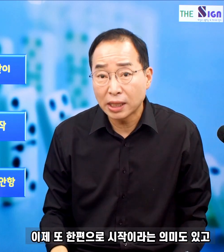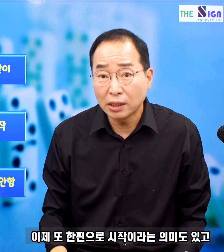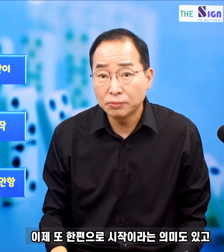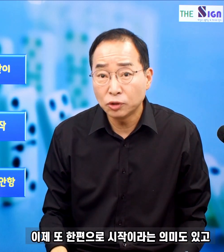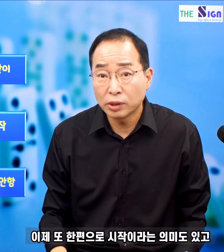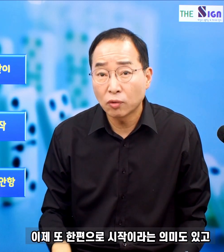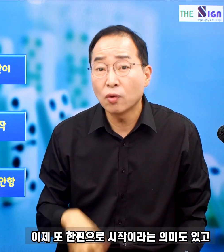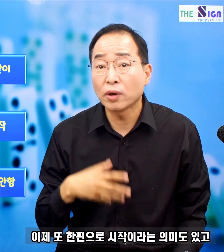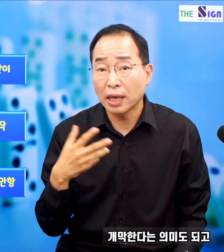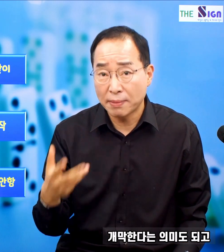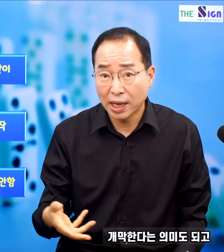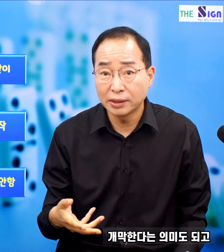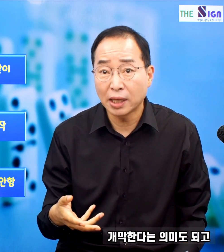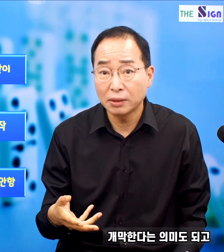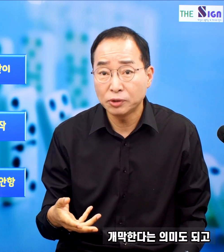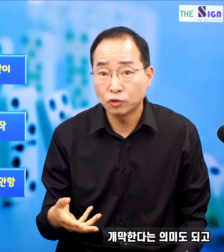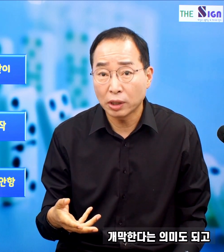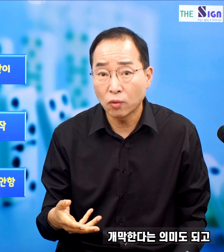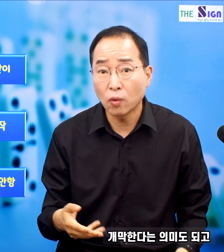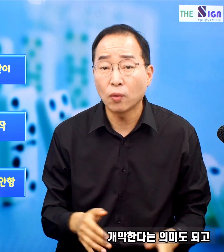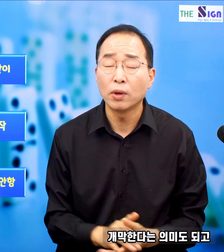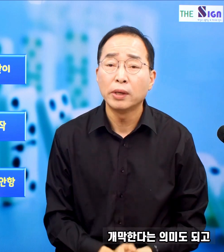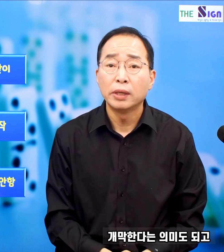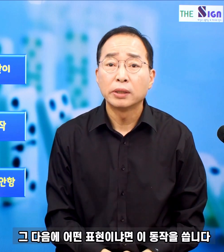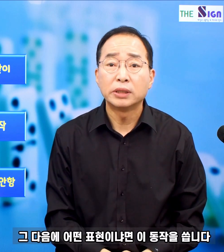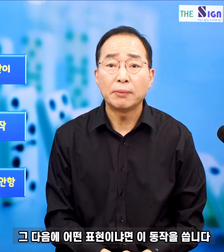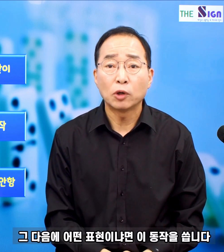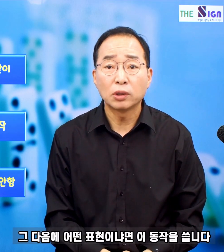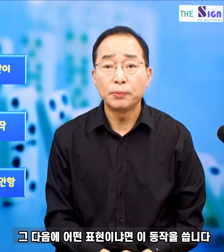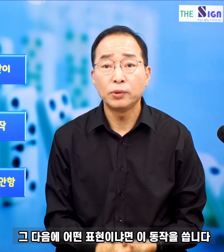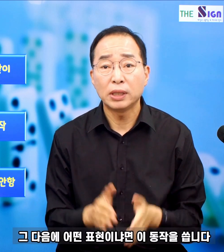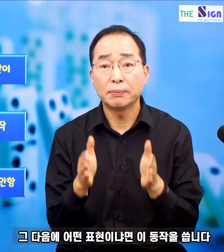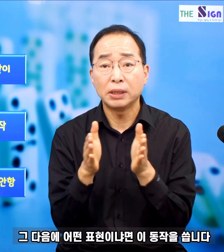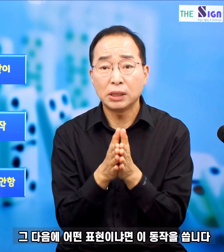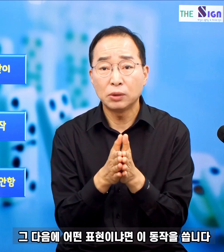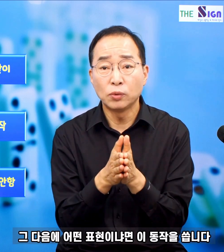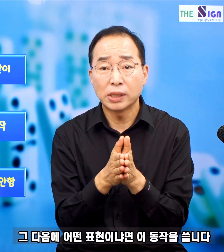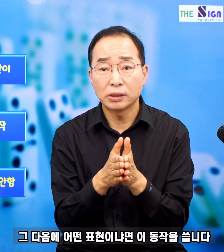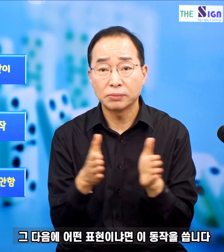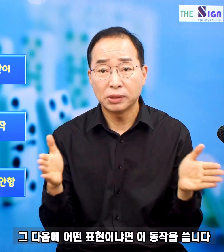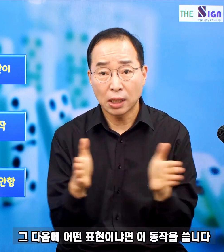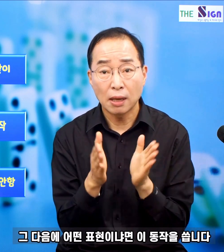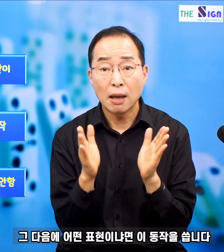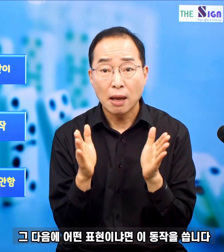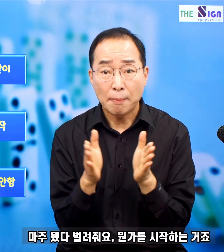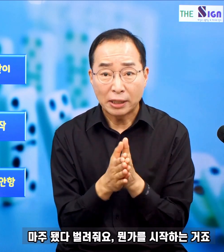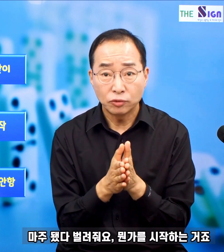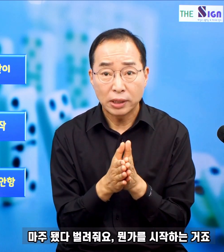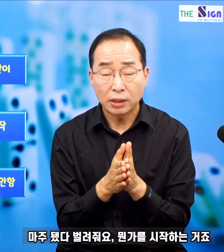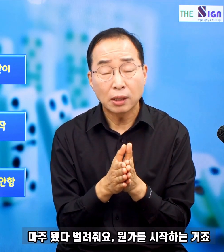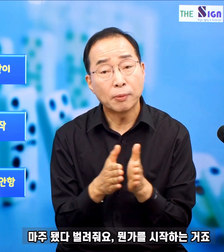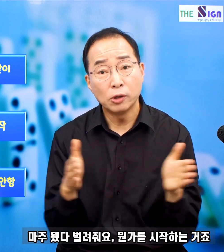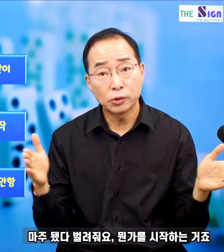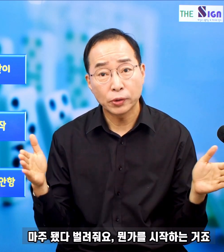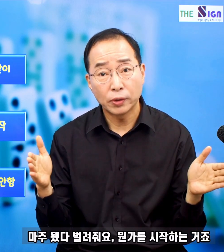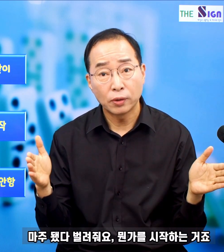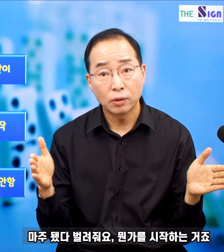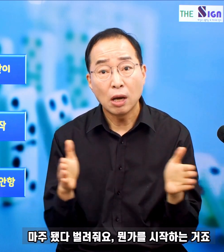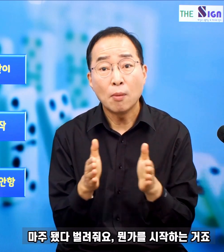의미도 되고 개막한다는 의미도 되고 그 다음에 어떤 표현이냐면 이 동작을 씁니다. 마주 됐다 이렇게 벌려줘요.